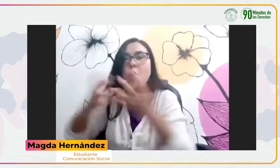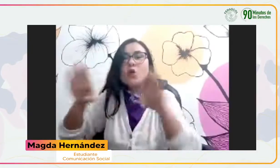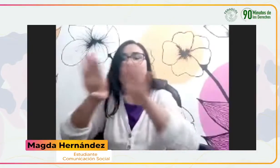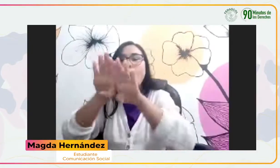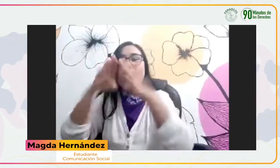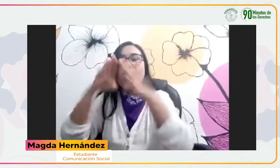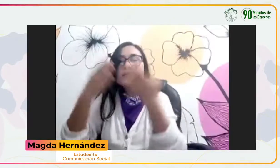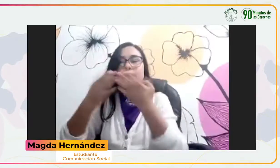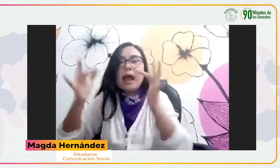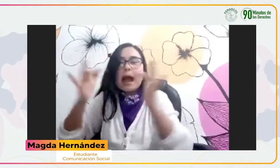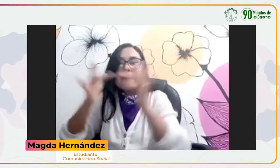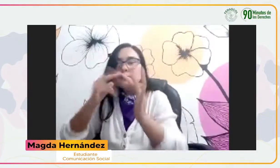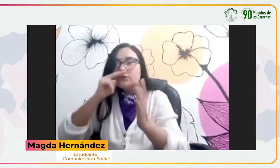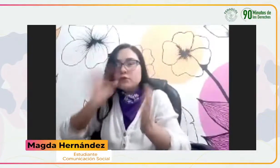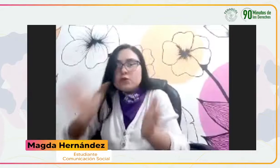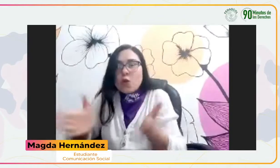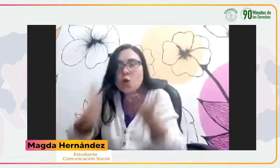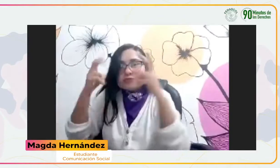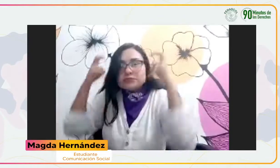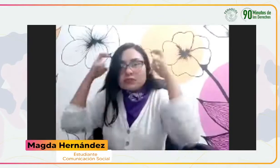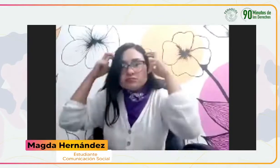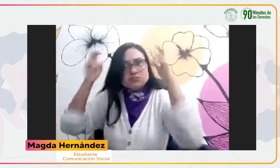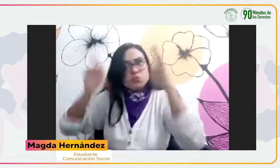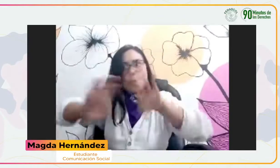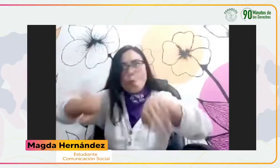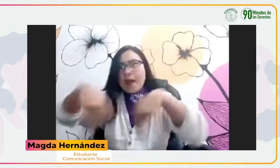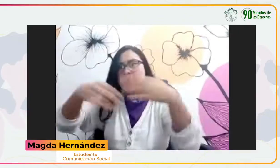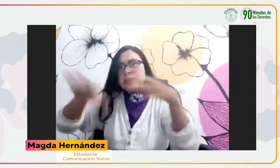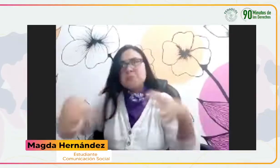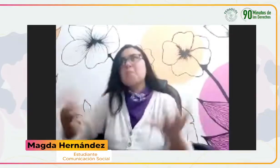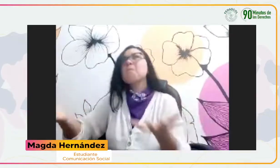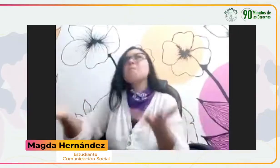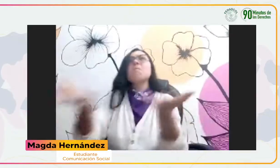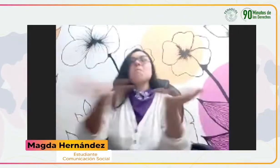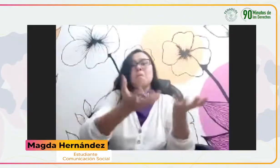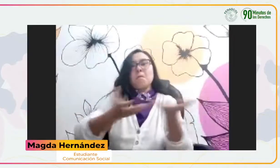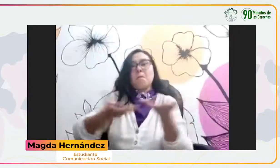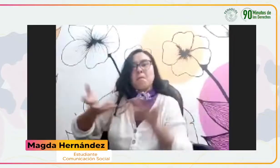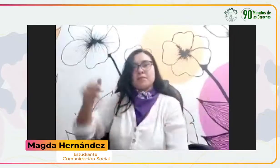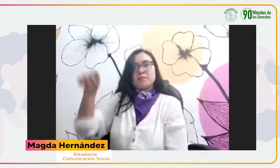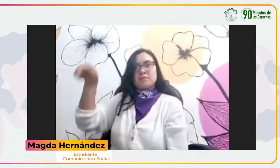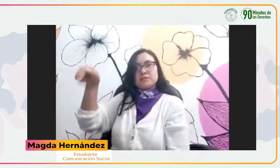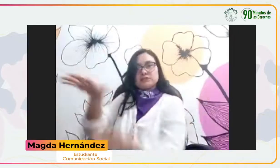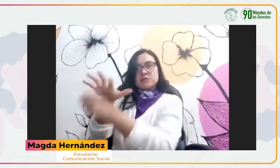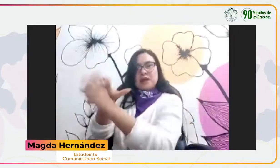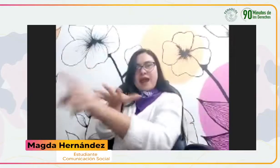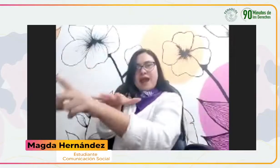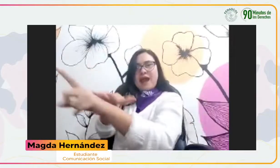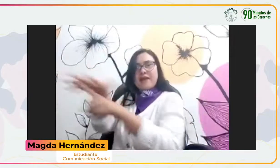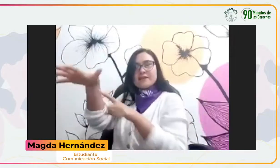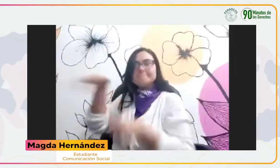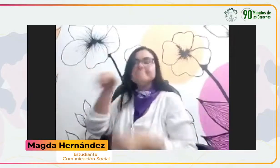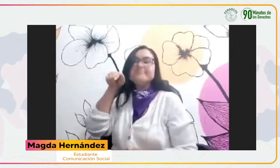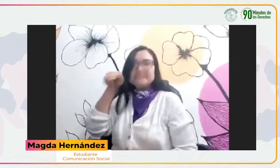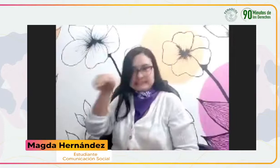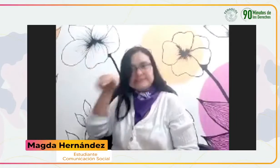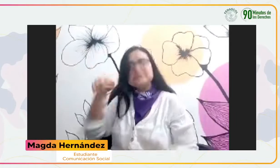acceder a un tipo de servicio de psicología, de pronto orientación para poder estar con sus